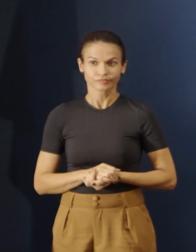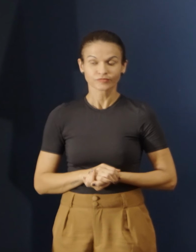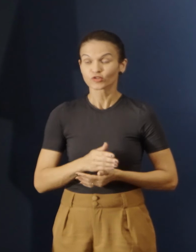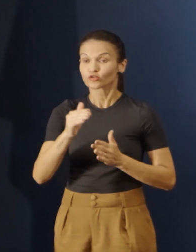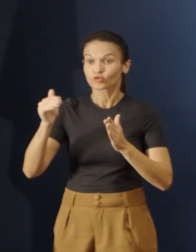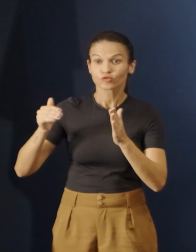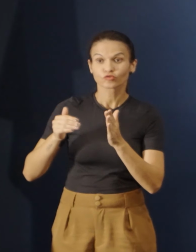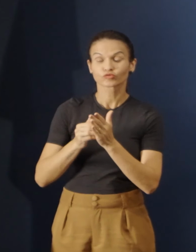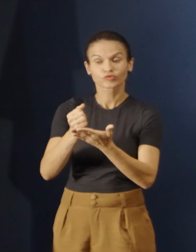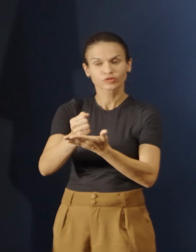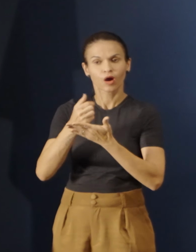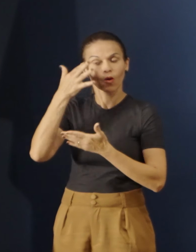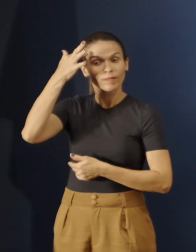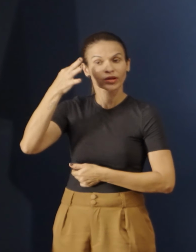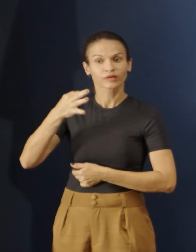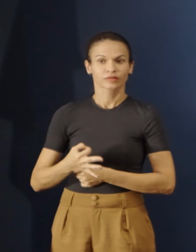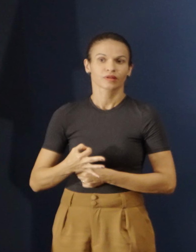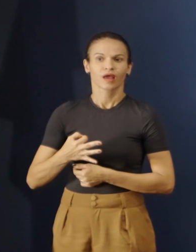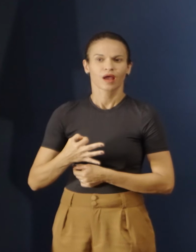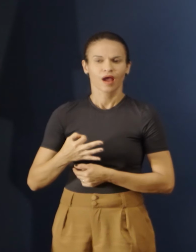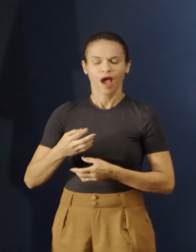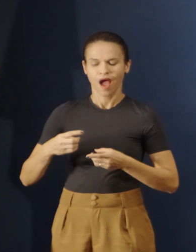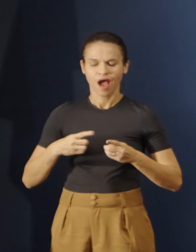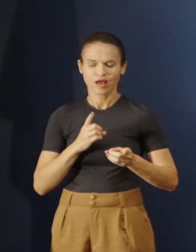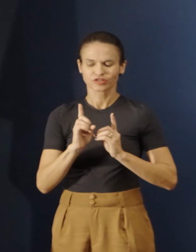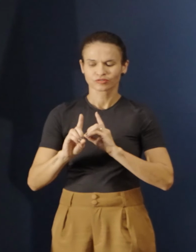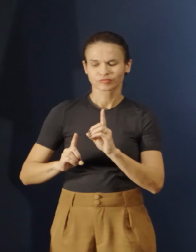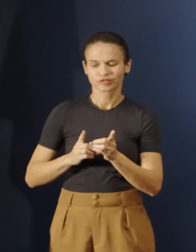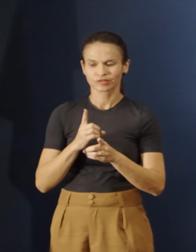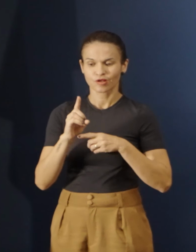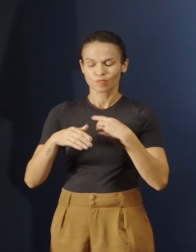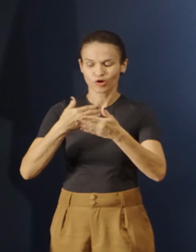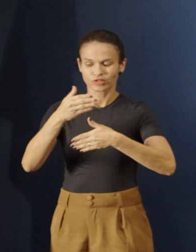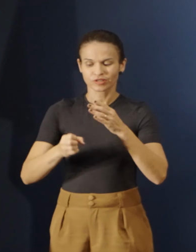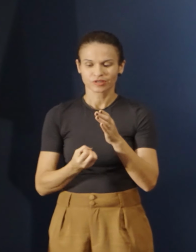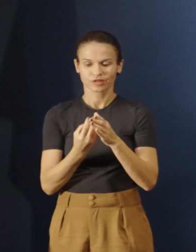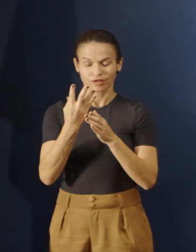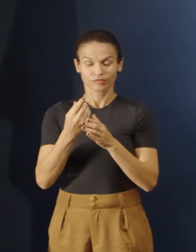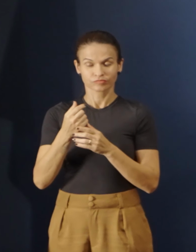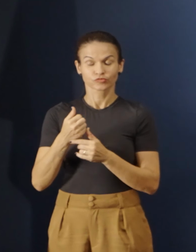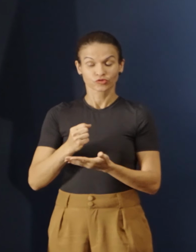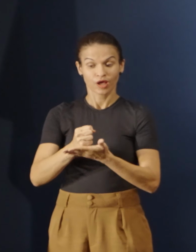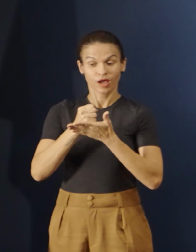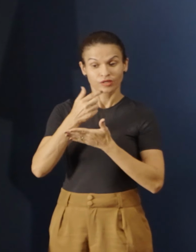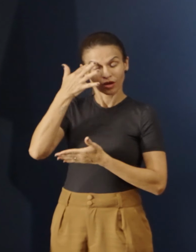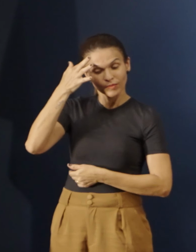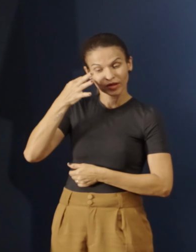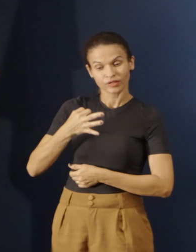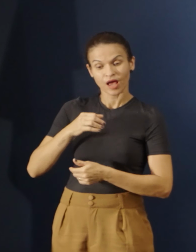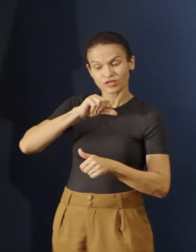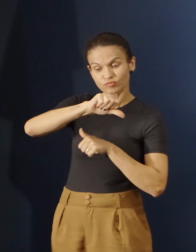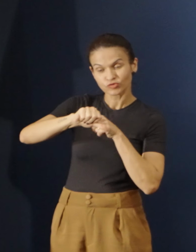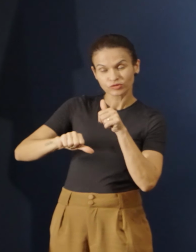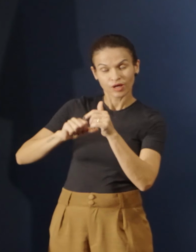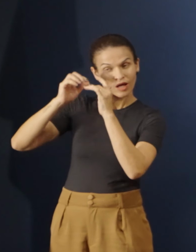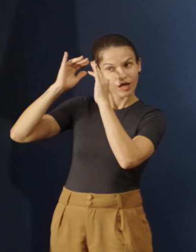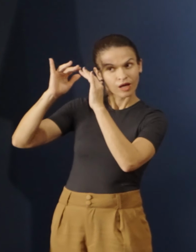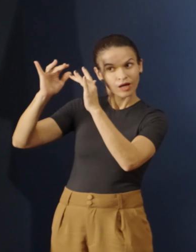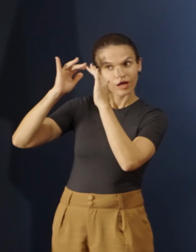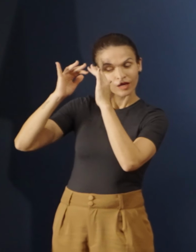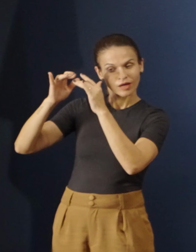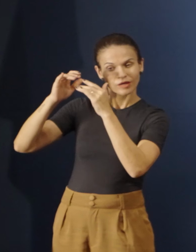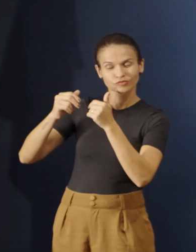tudo isso nos ajuda a compreender as dinâmicas do processo de criação. Isso tudo nos ajuda a compreender as mudanças da cabeça do